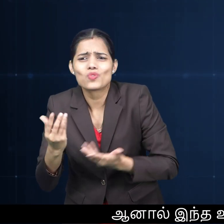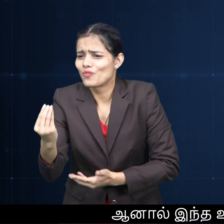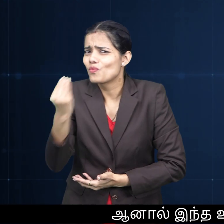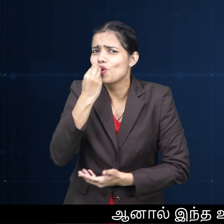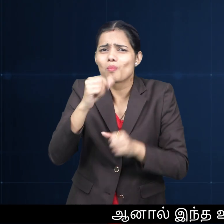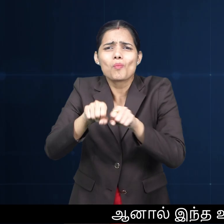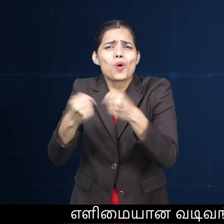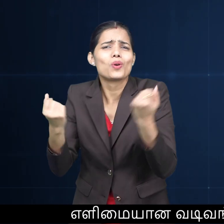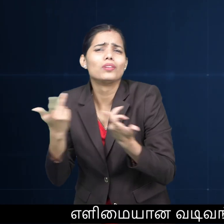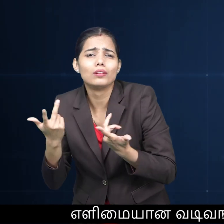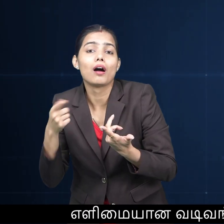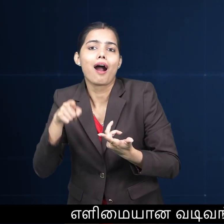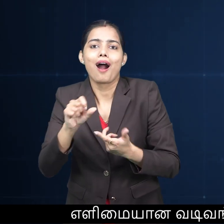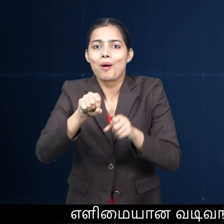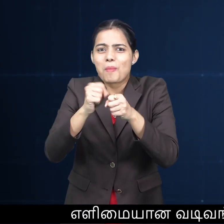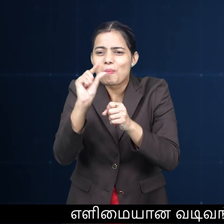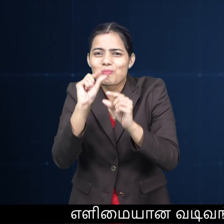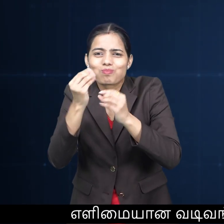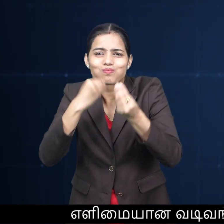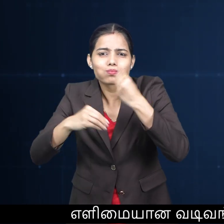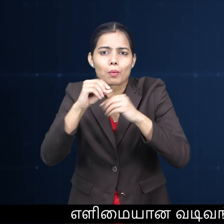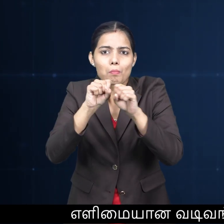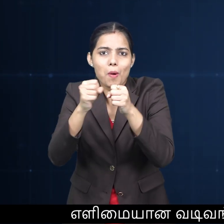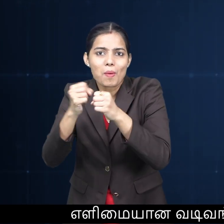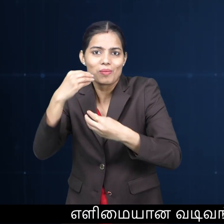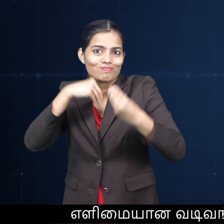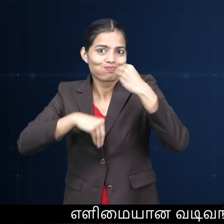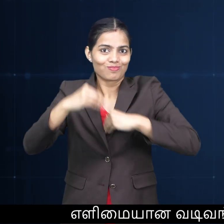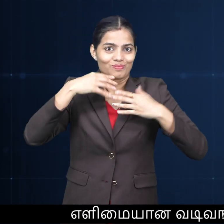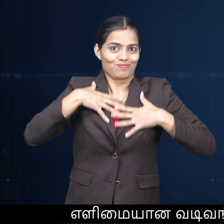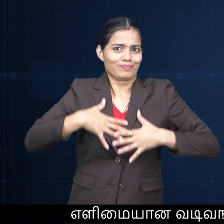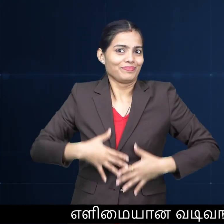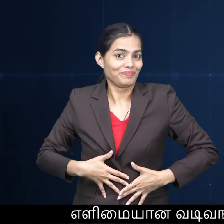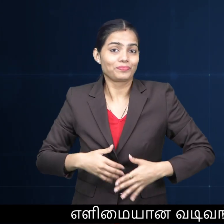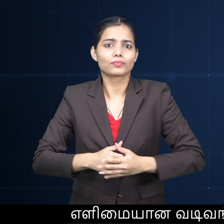ஆனால் இந்த உணவு எவ்வாறு எளிமையான வடிவங்களாக பிரிக்கப்படுகிறது?